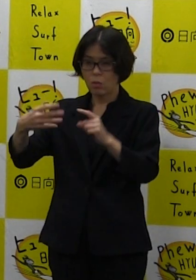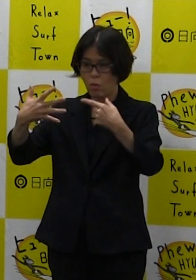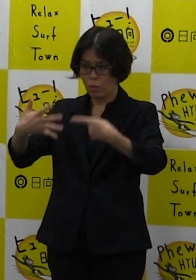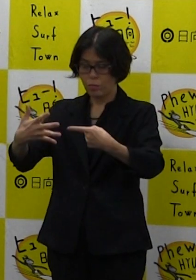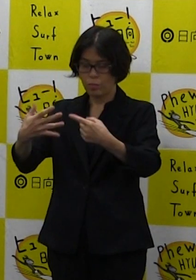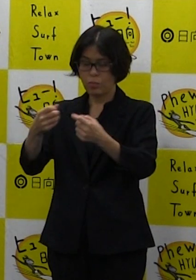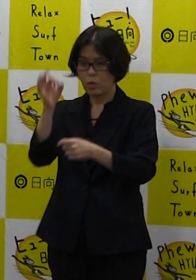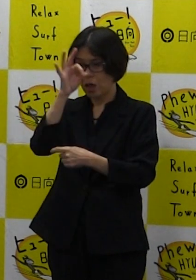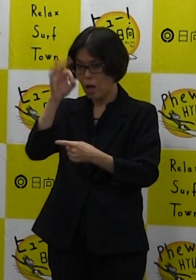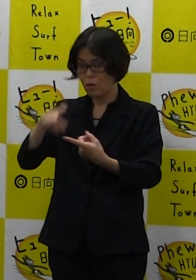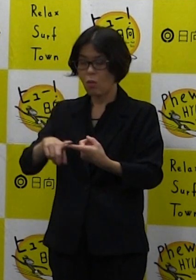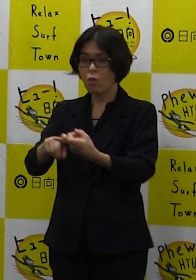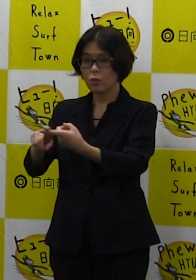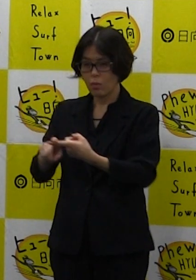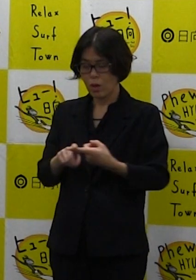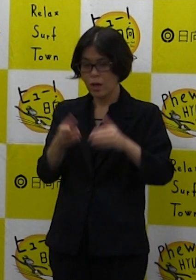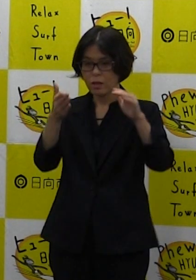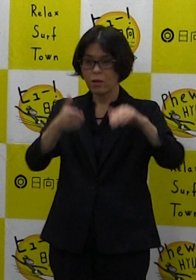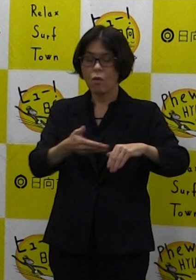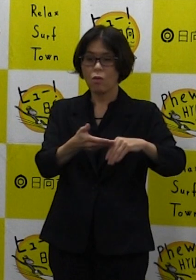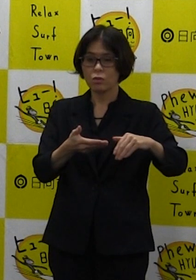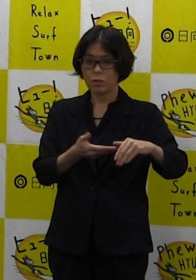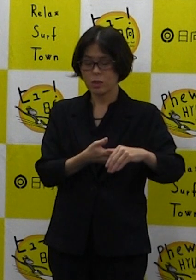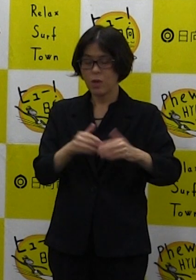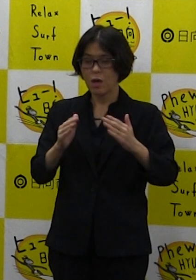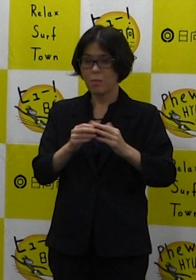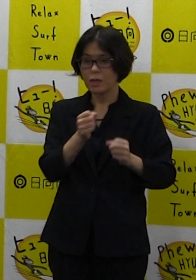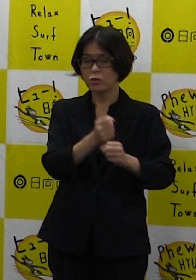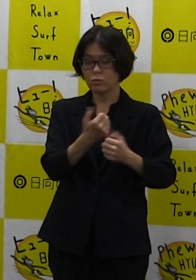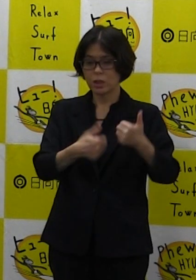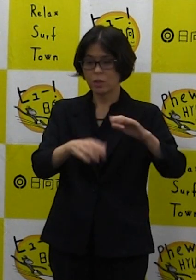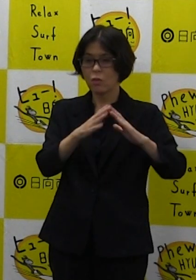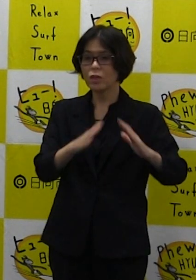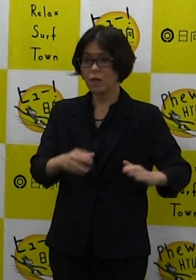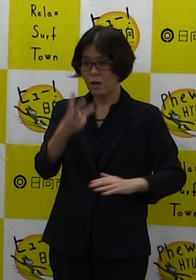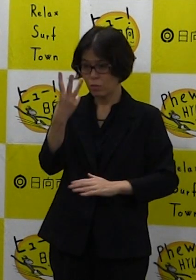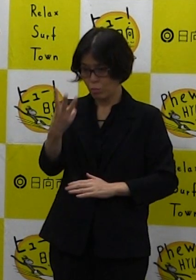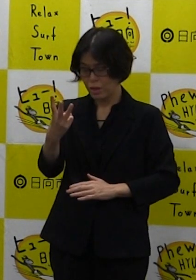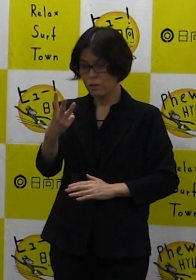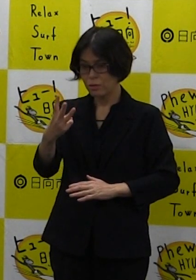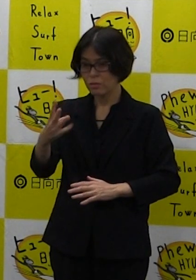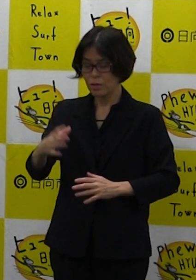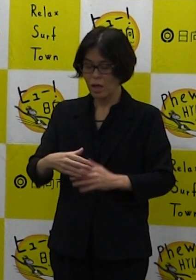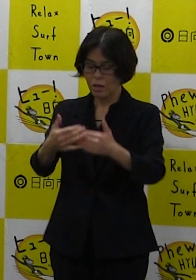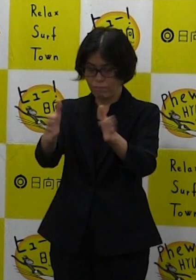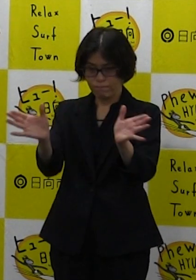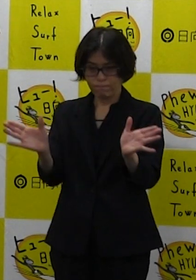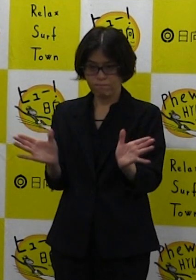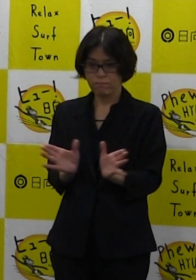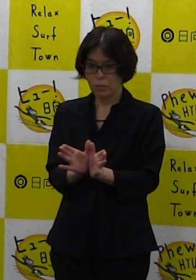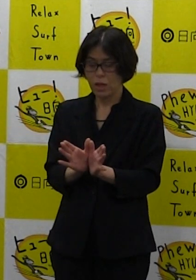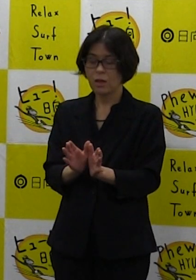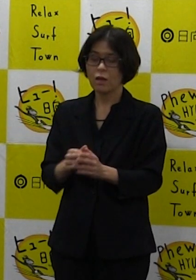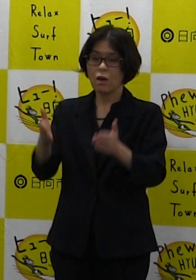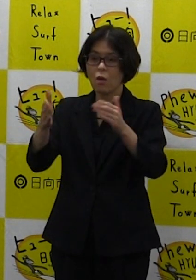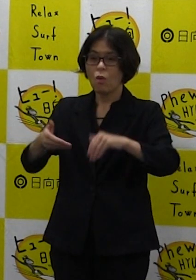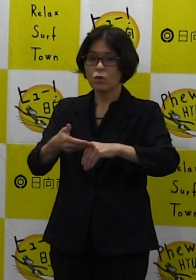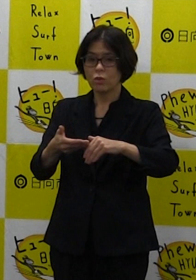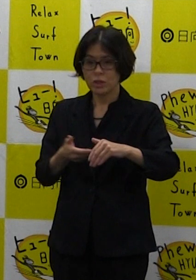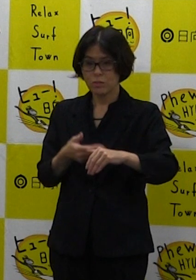協会細島まちづくり協議会の3社で構成するコンソーシアム細島